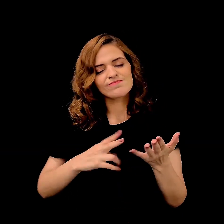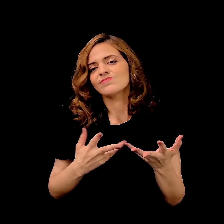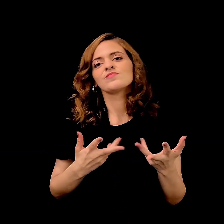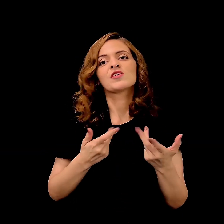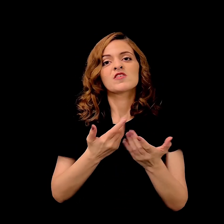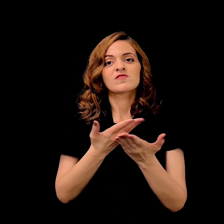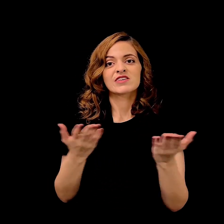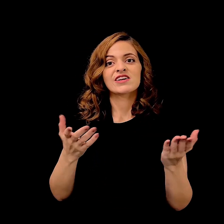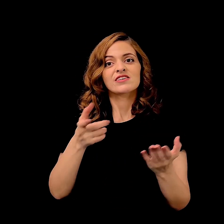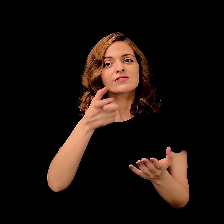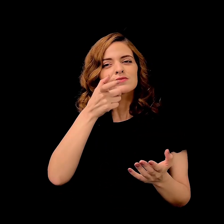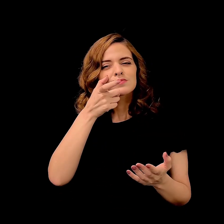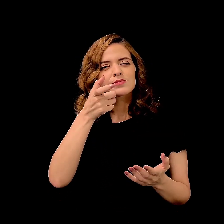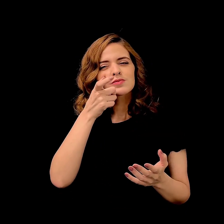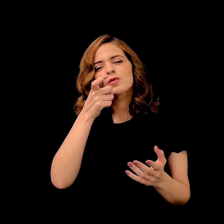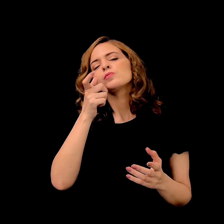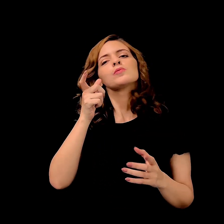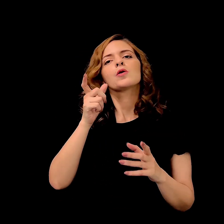nos assistindo nesse momento,